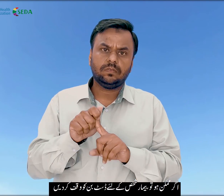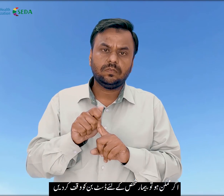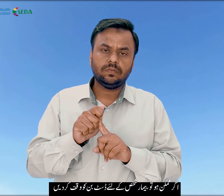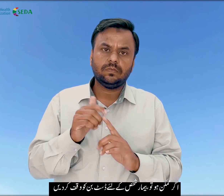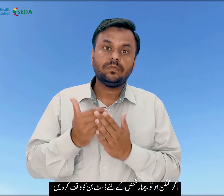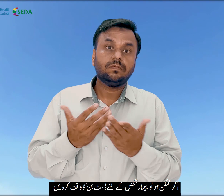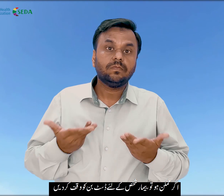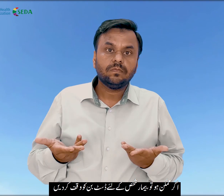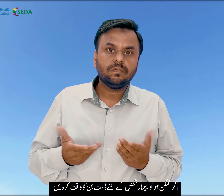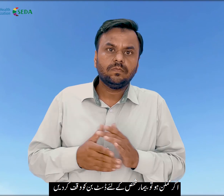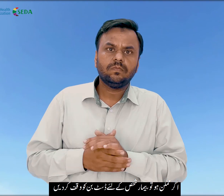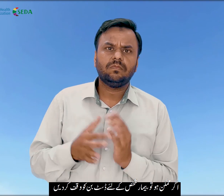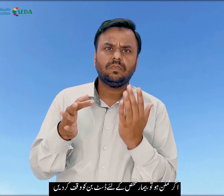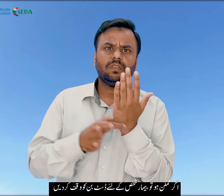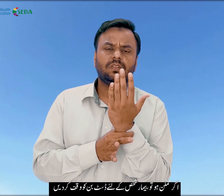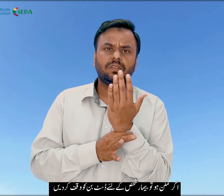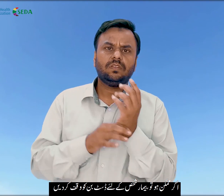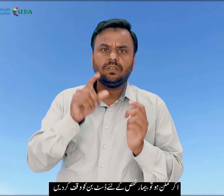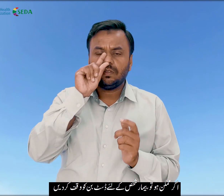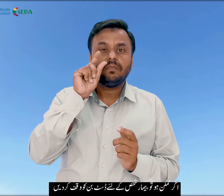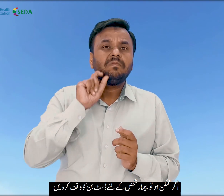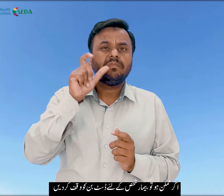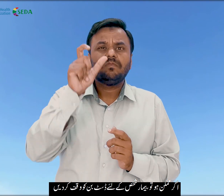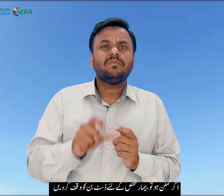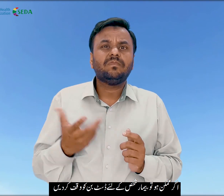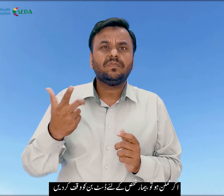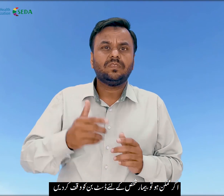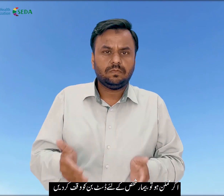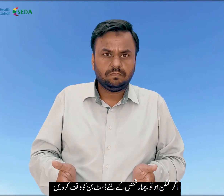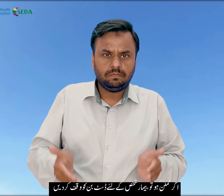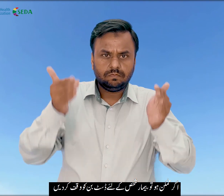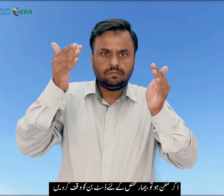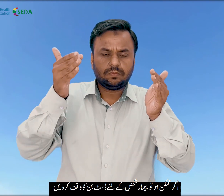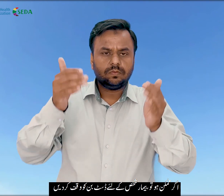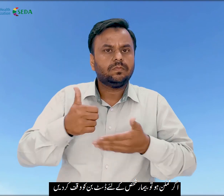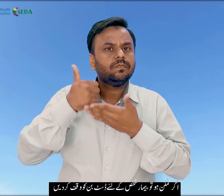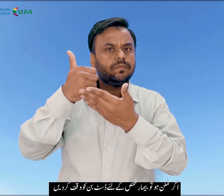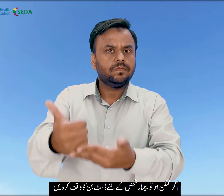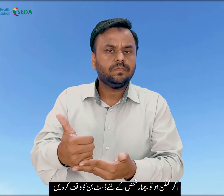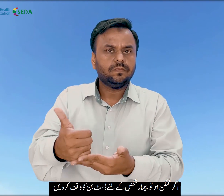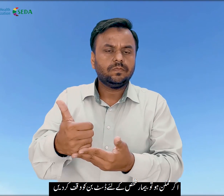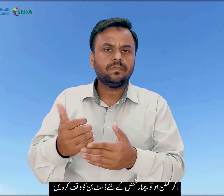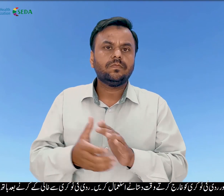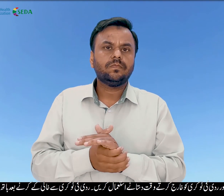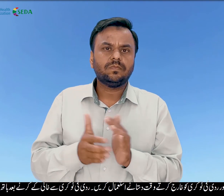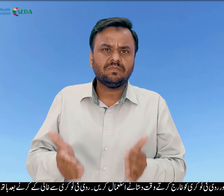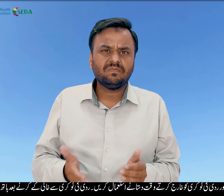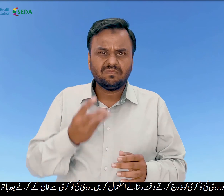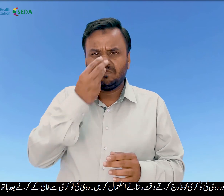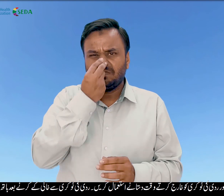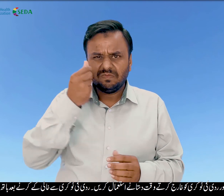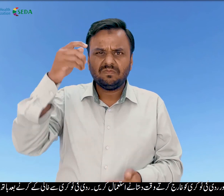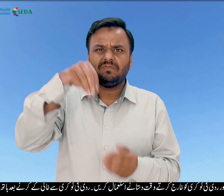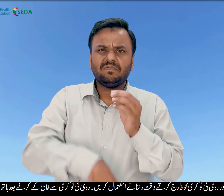اگر ممکن ہو تو بیمار شخص کے لیے ڈسٹ بن کو وقف کر دیں۔ کچرے کو